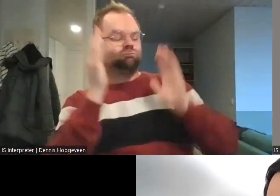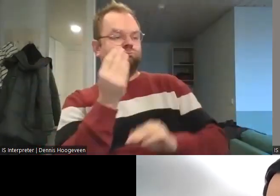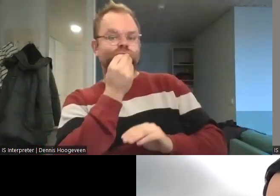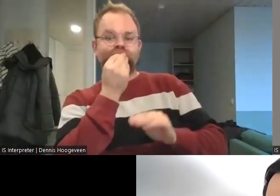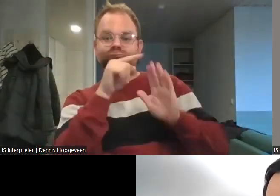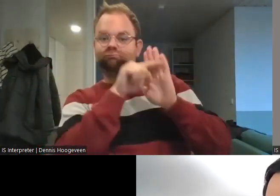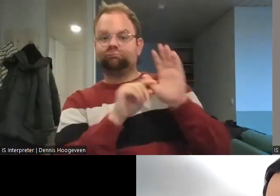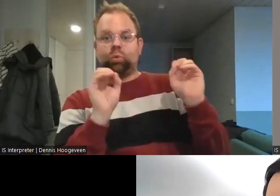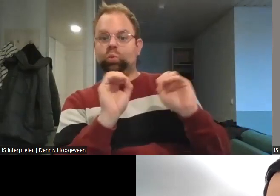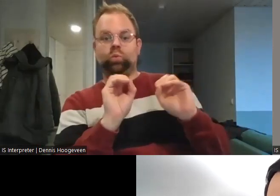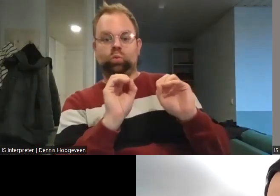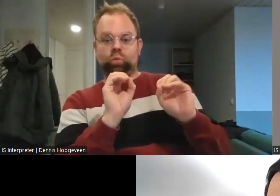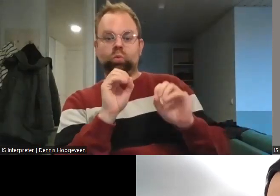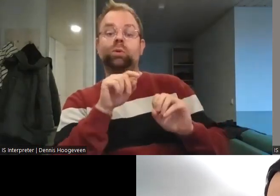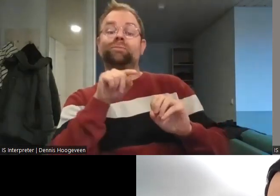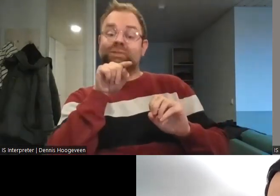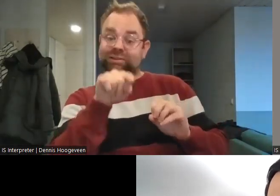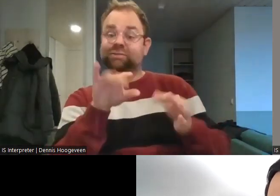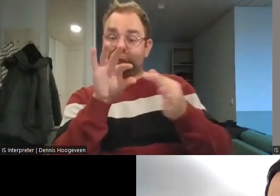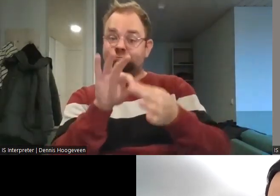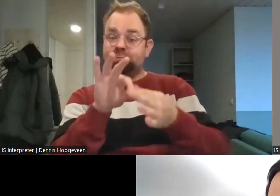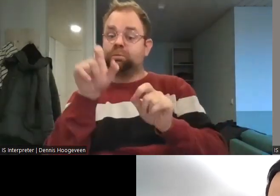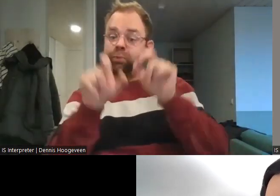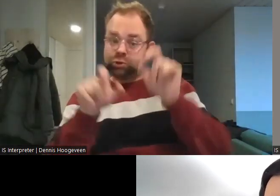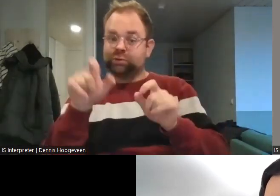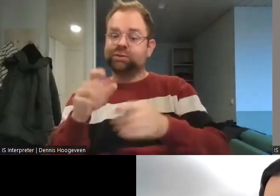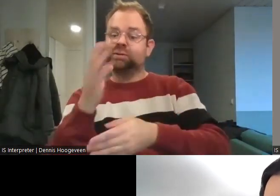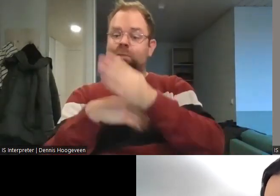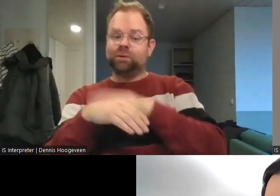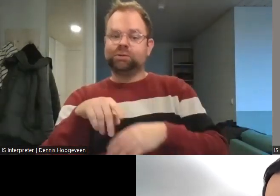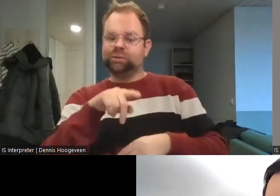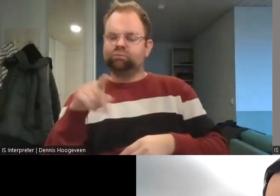personnes avec handicap pour éradiquer la violence sexiste,